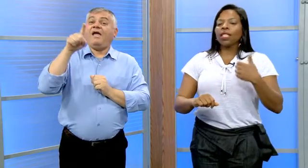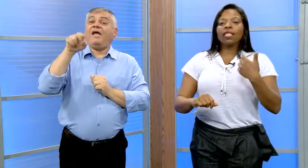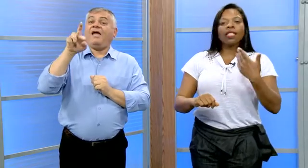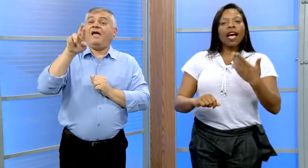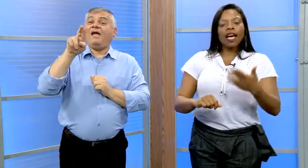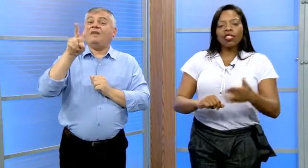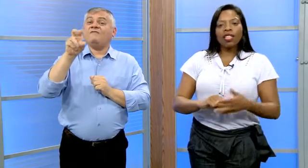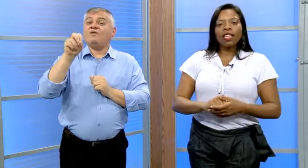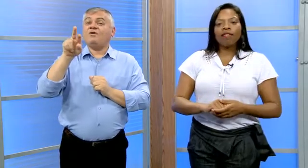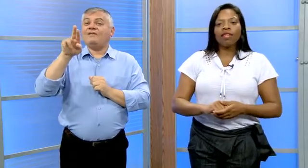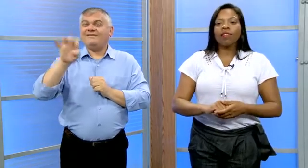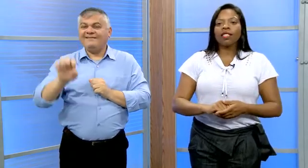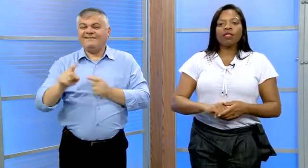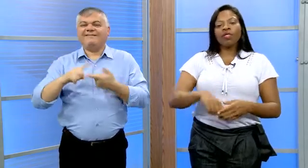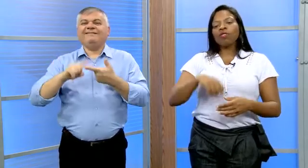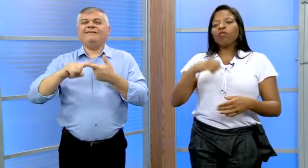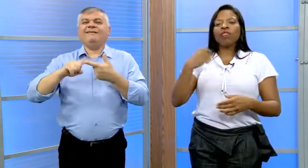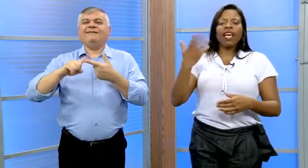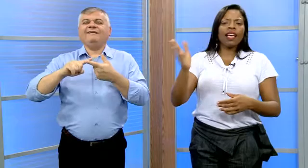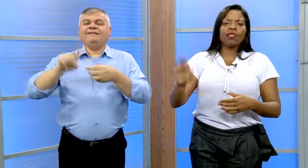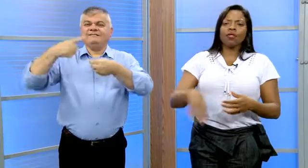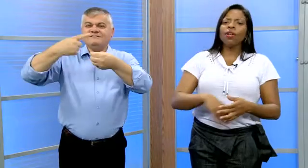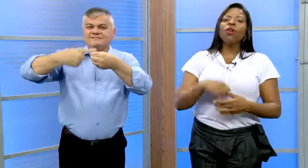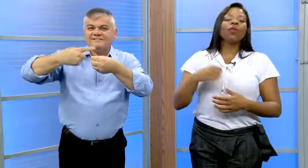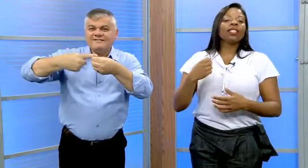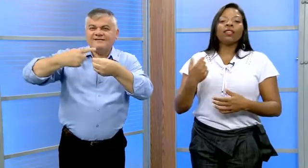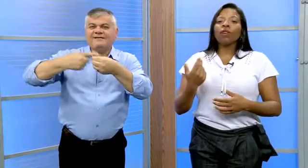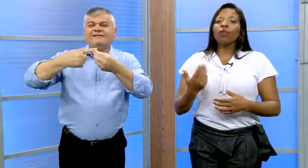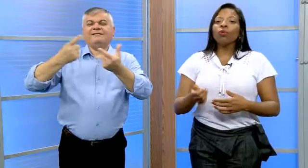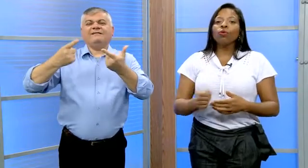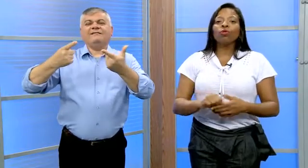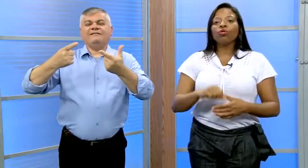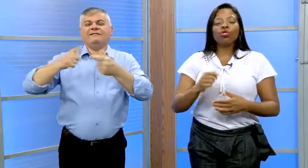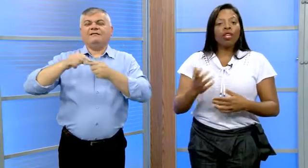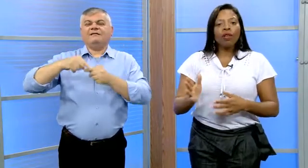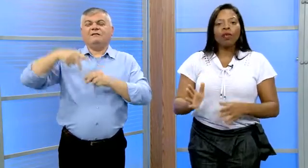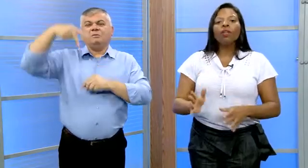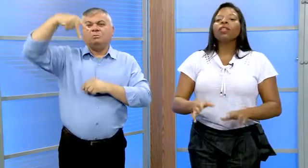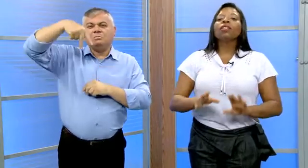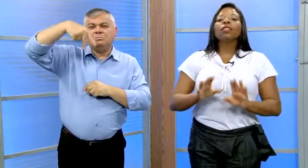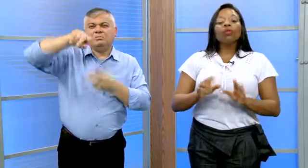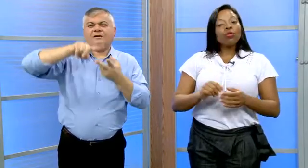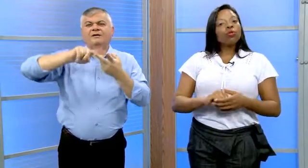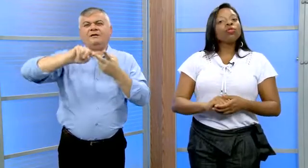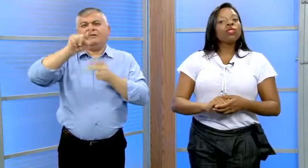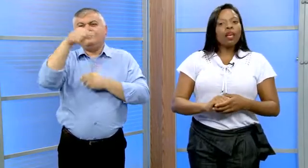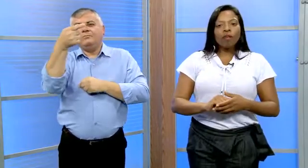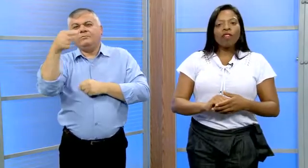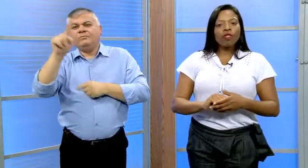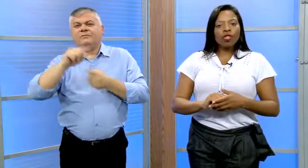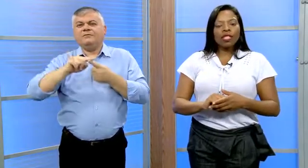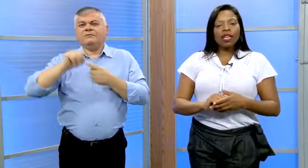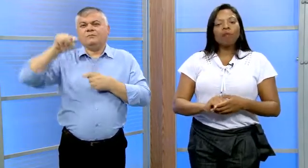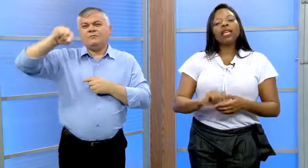da cidade, que leva lá o acento circunflexo, o acento agudo, o tio. O surdo sempre vai utilizar, porque ele